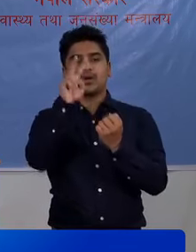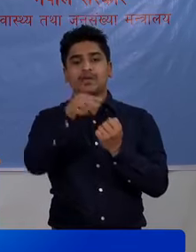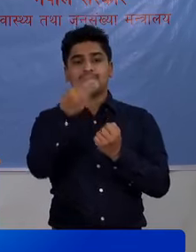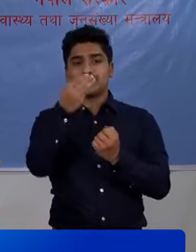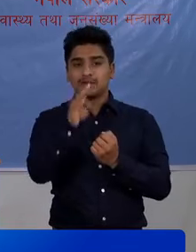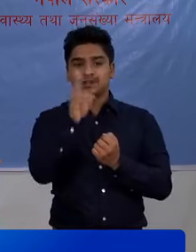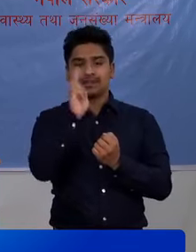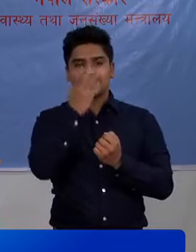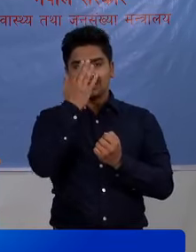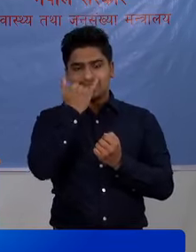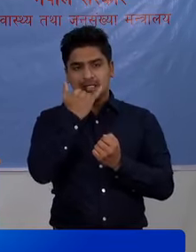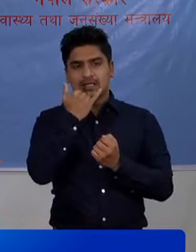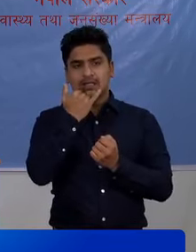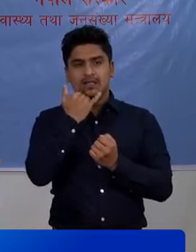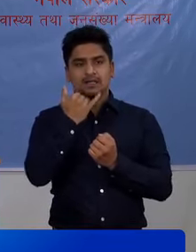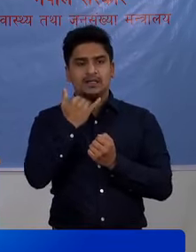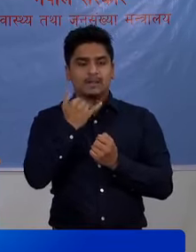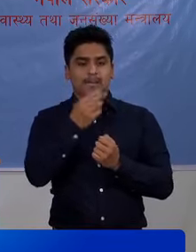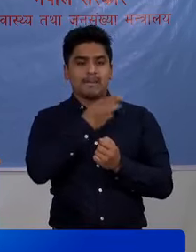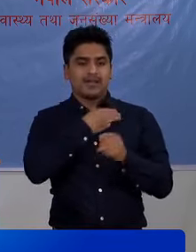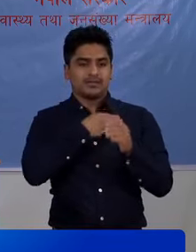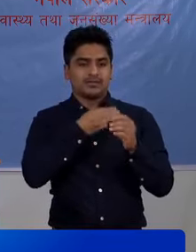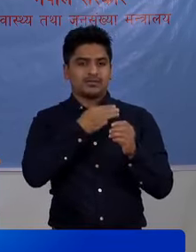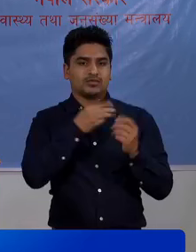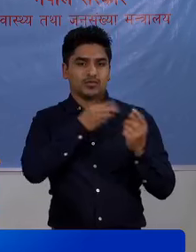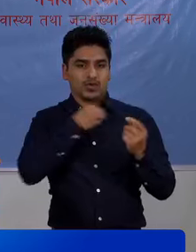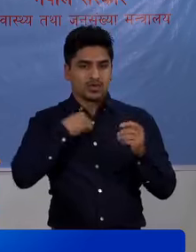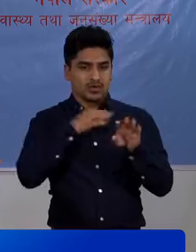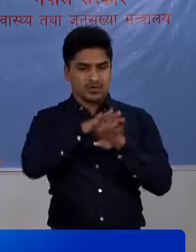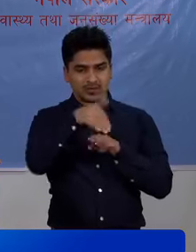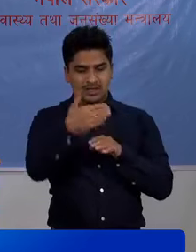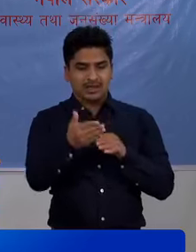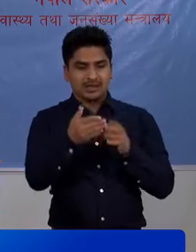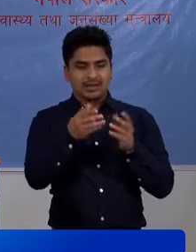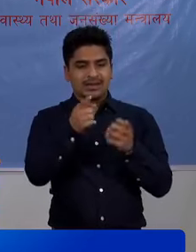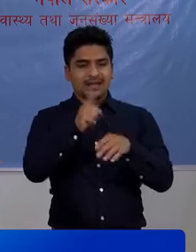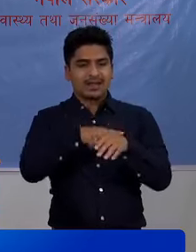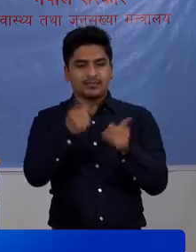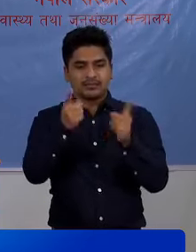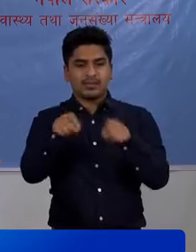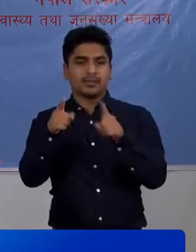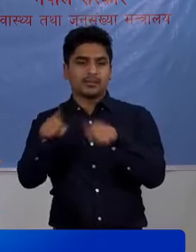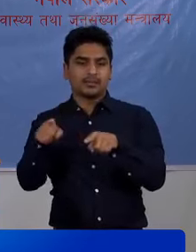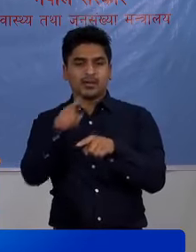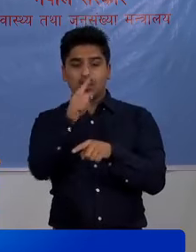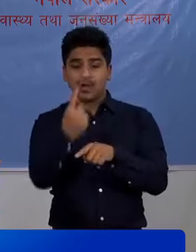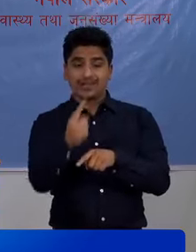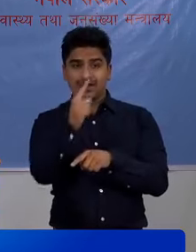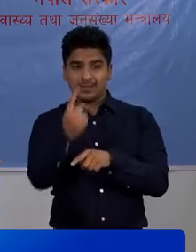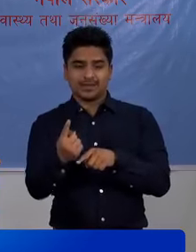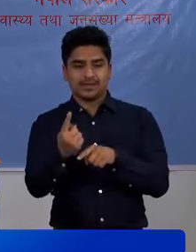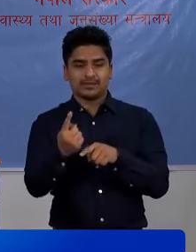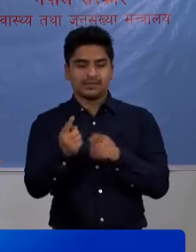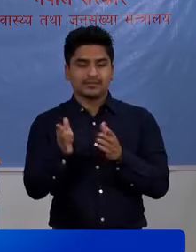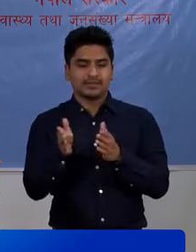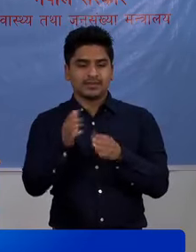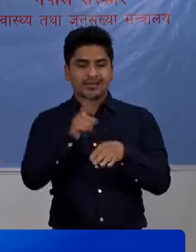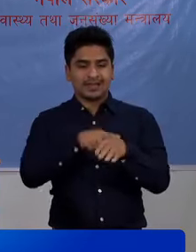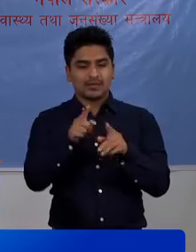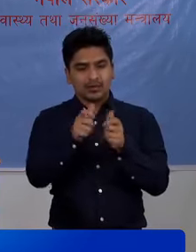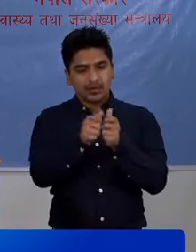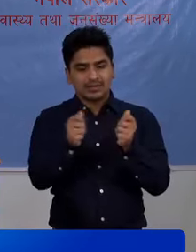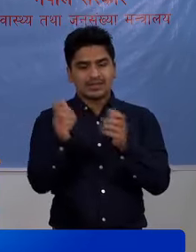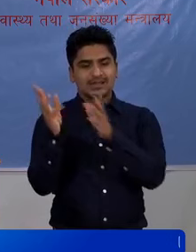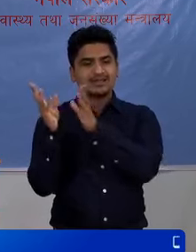जन्सक्ति लाए भीवाक्त गरे रहा तेसलाई चेहीं आप्तवाइज सीफ ड्यूटी में राहेगा चो